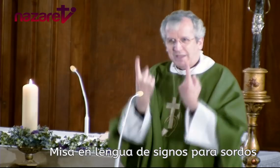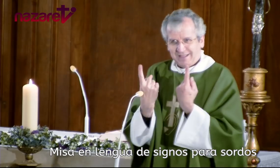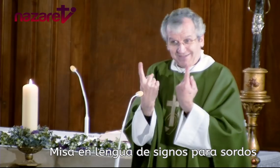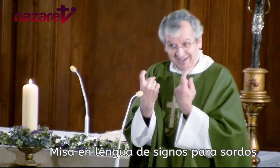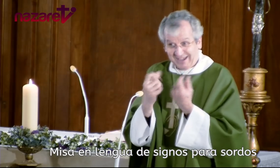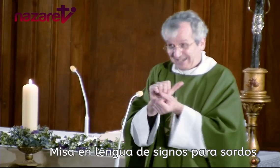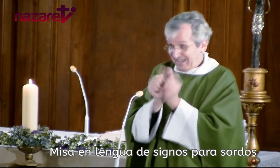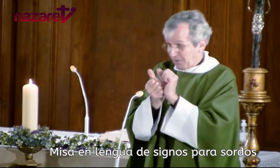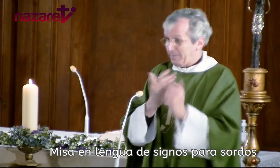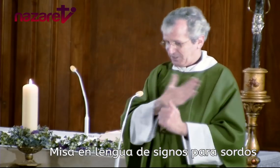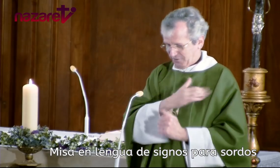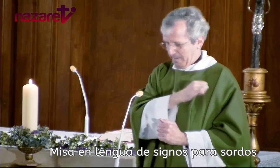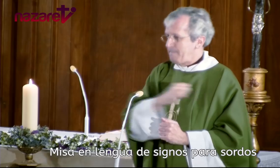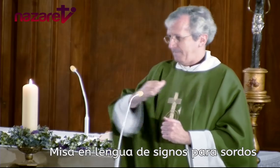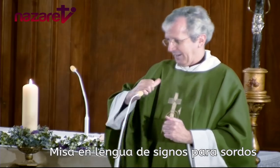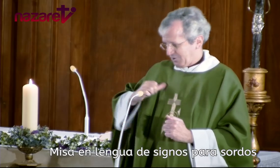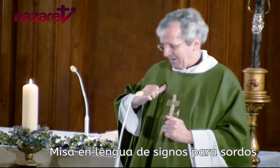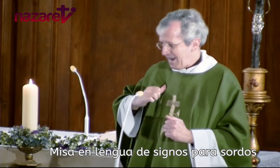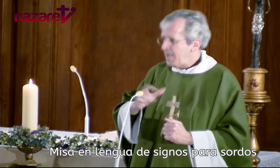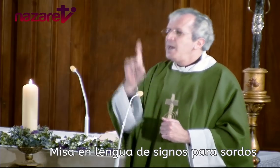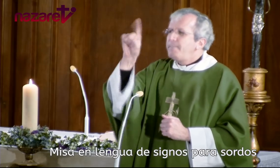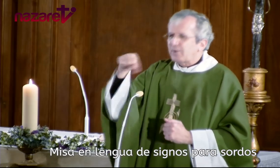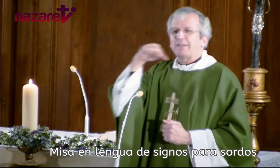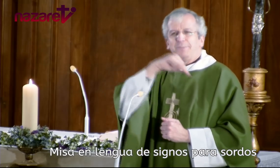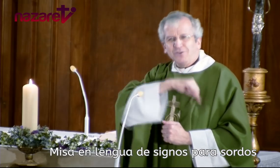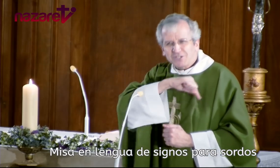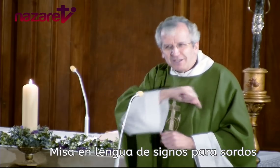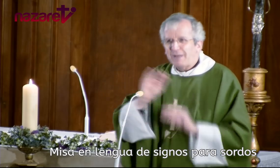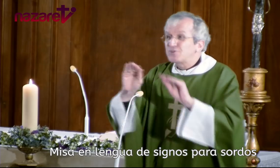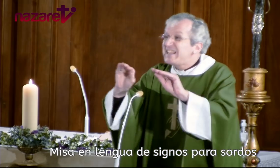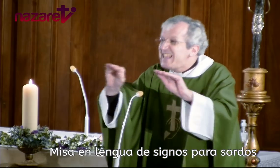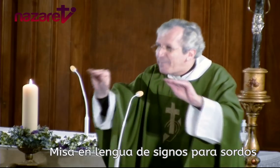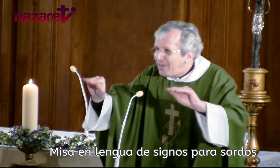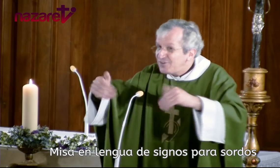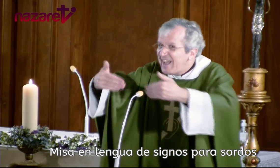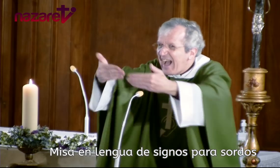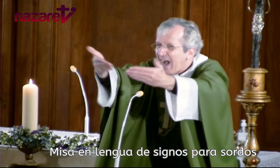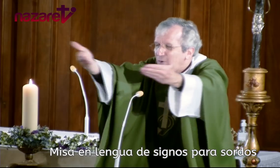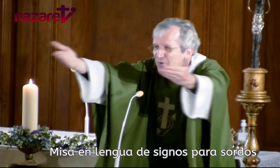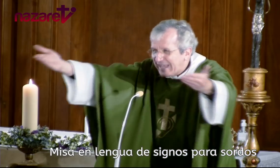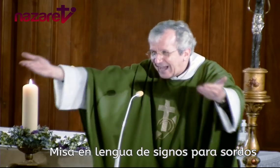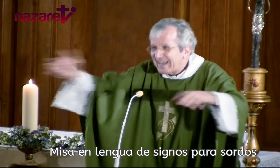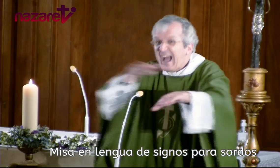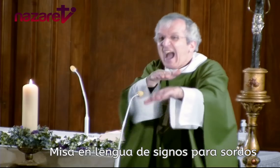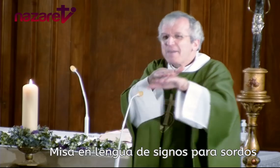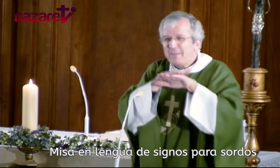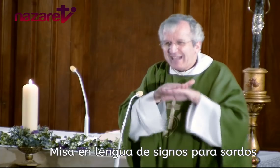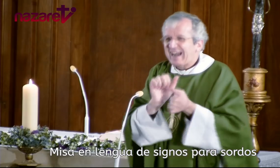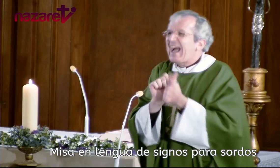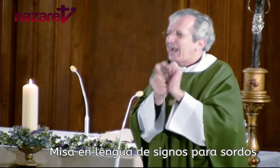cuenta de la necesidad de conversión personal, pero que también nos sintamos llamados a comunicar, a invitar a